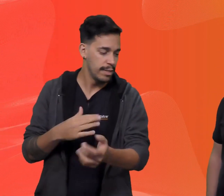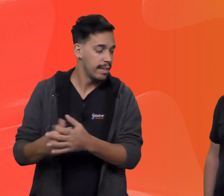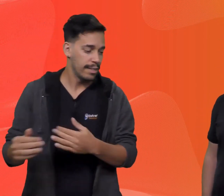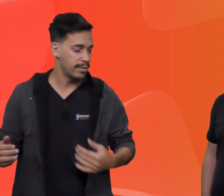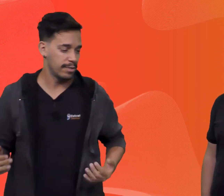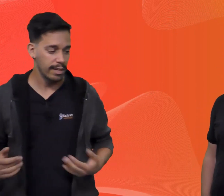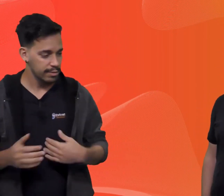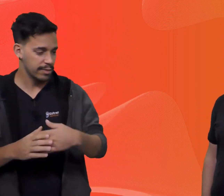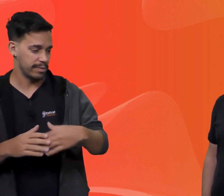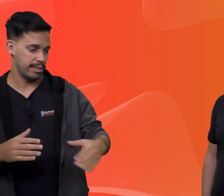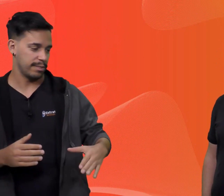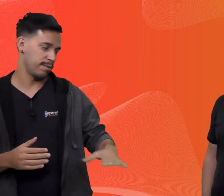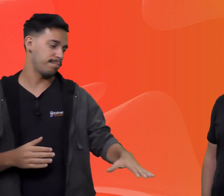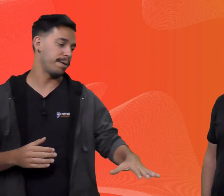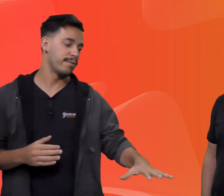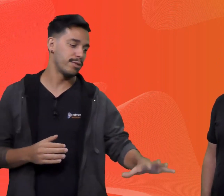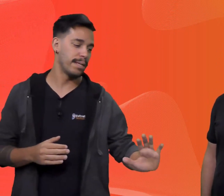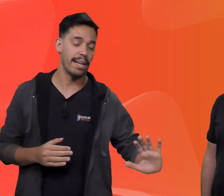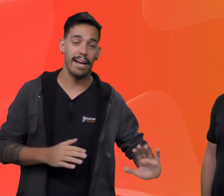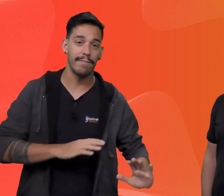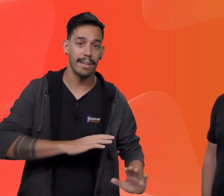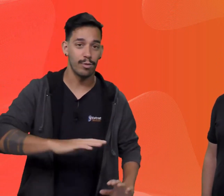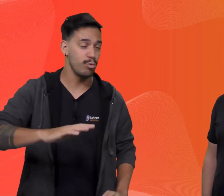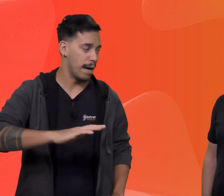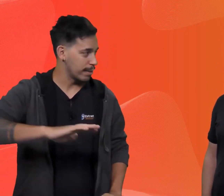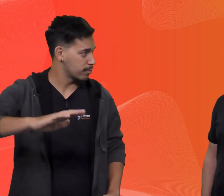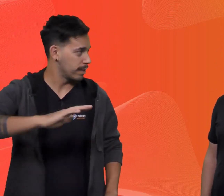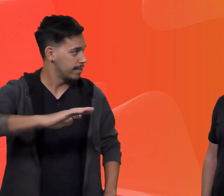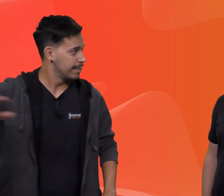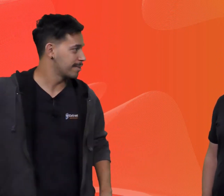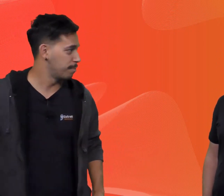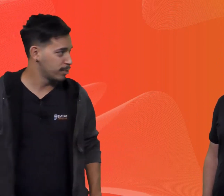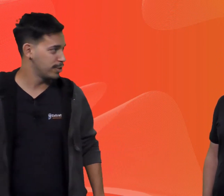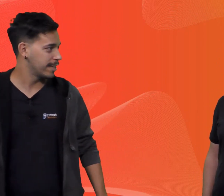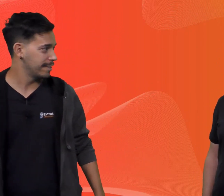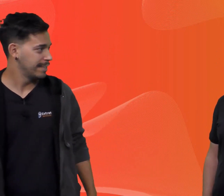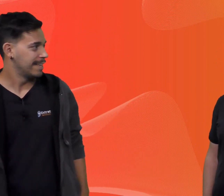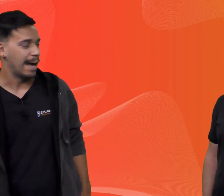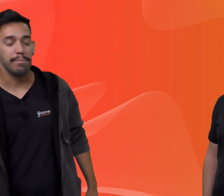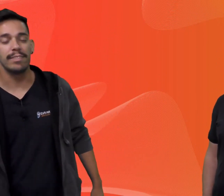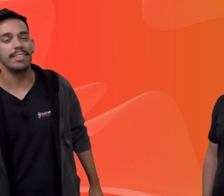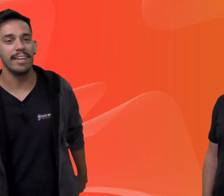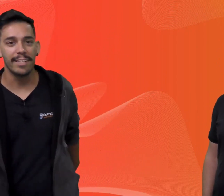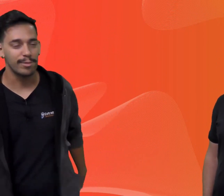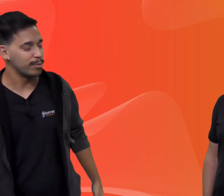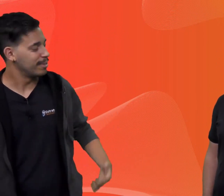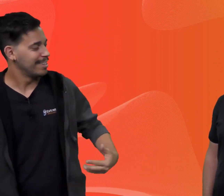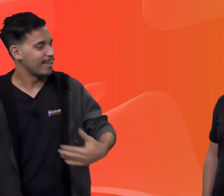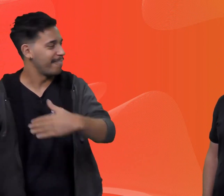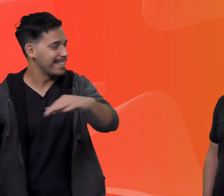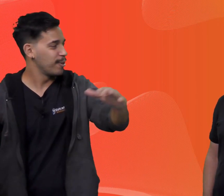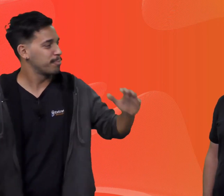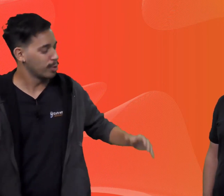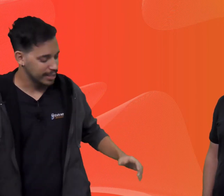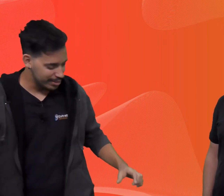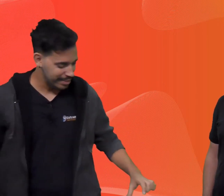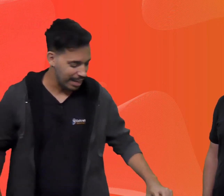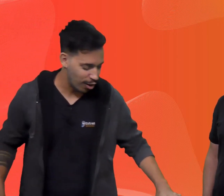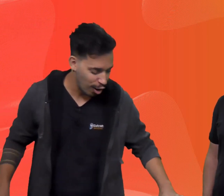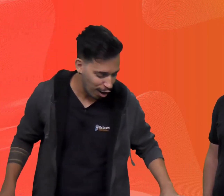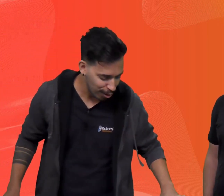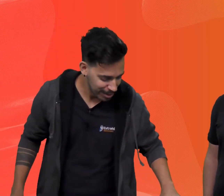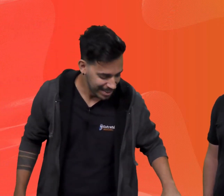tinha, né, em período de Mendeleev era tudo mato lá. Então podia absinto,